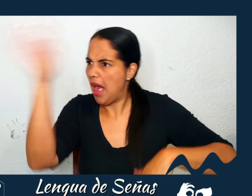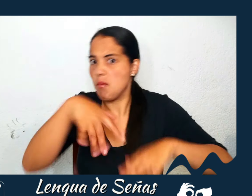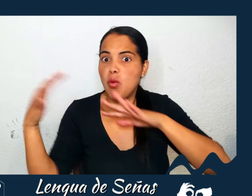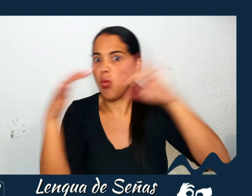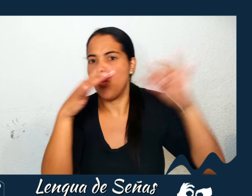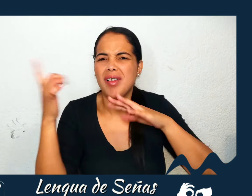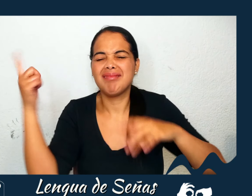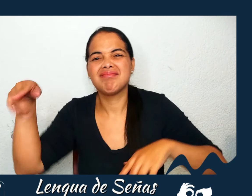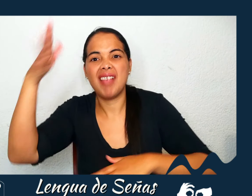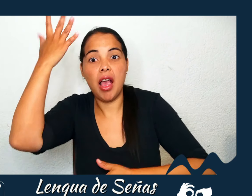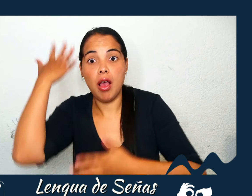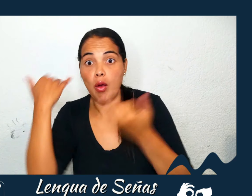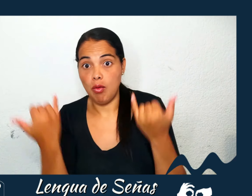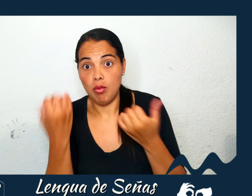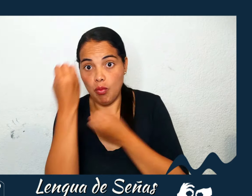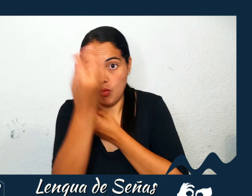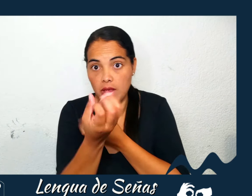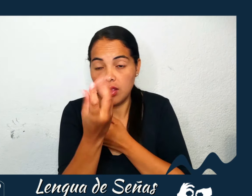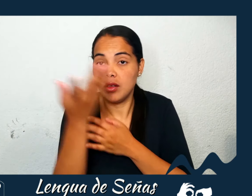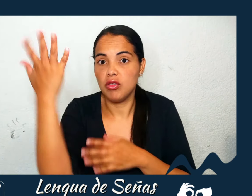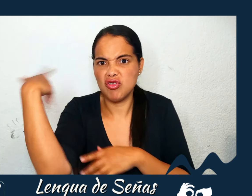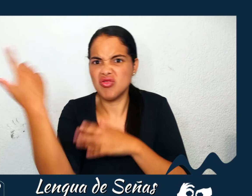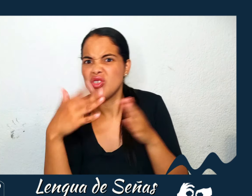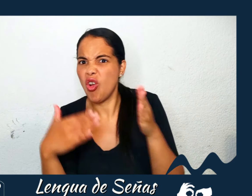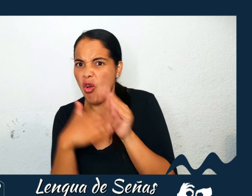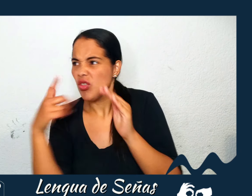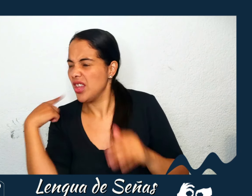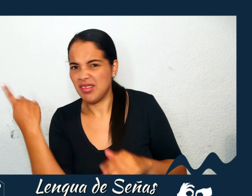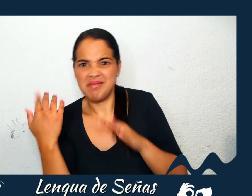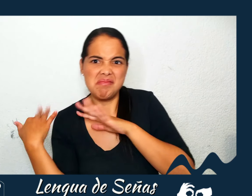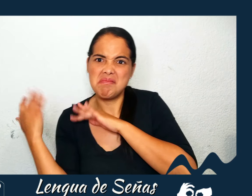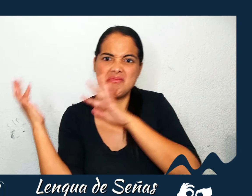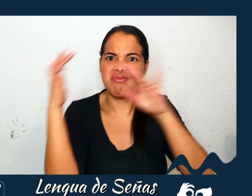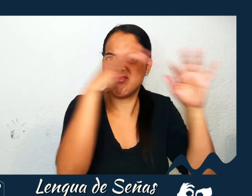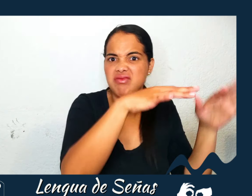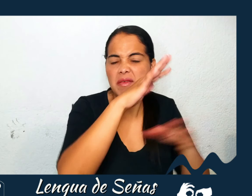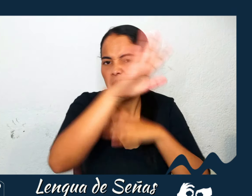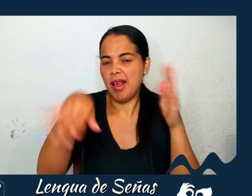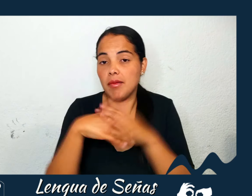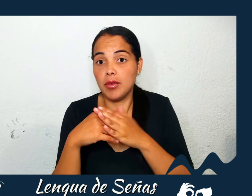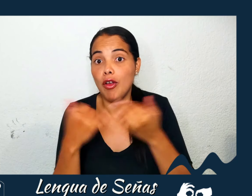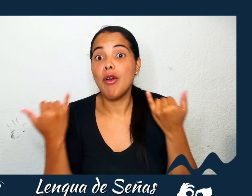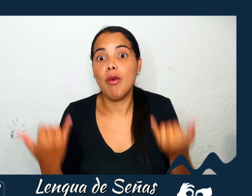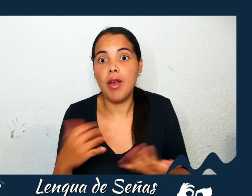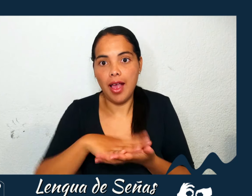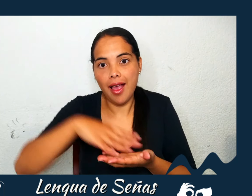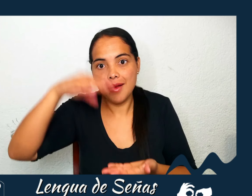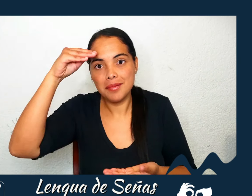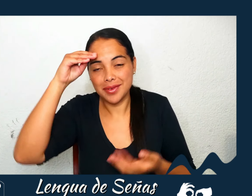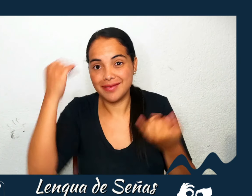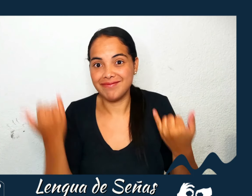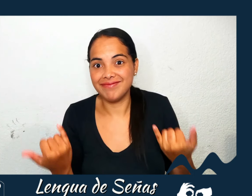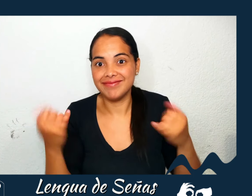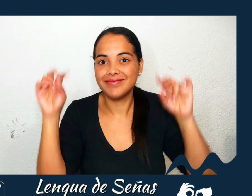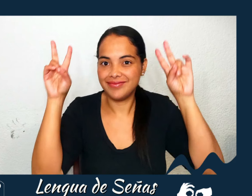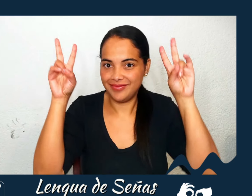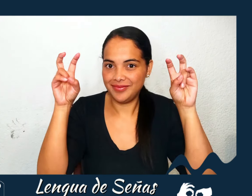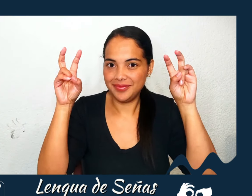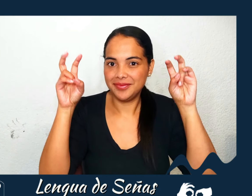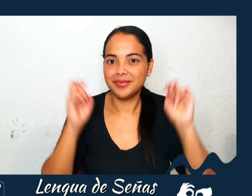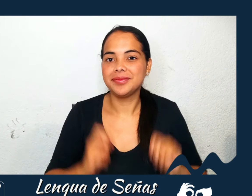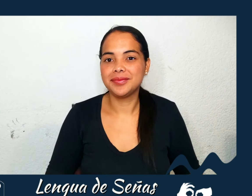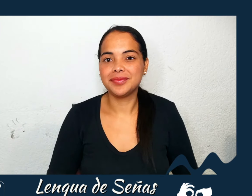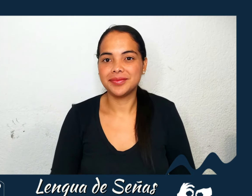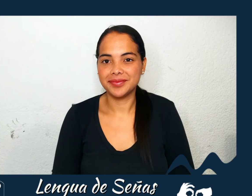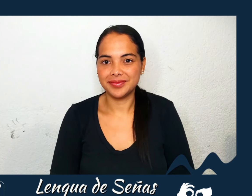ir a guerra en contra de sus hermanos por un acto que ellos hicieron. Vamos a ver un poco de esta lección hoy